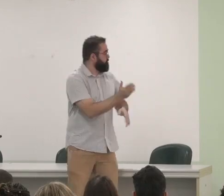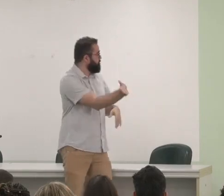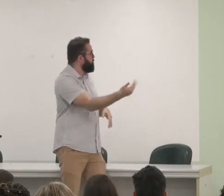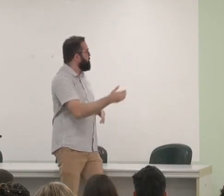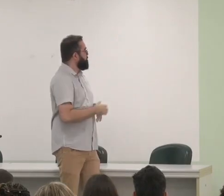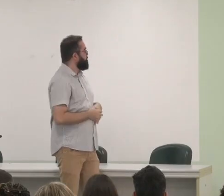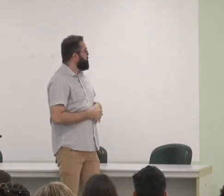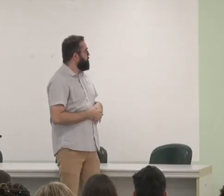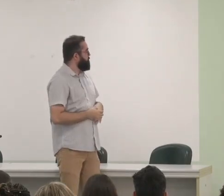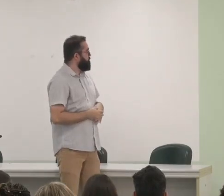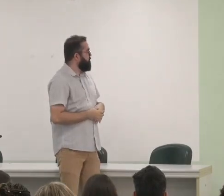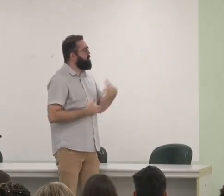emergentes.